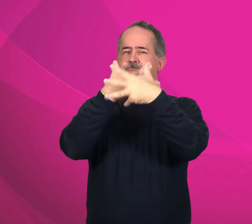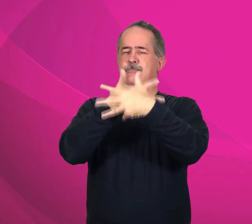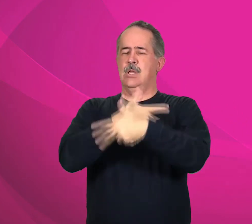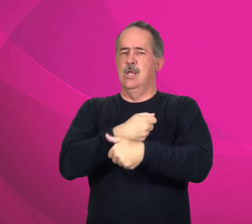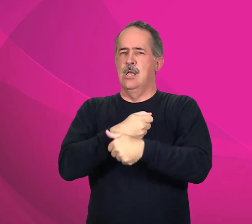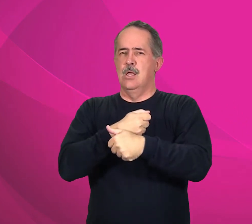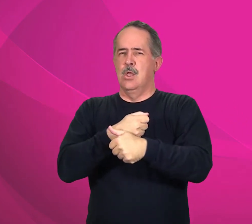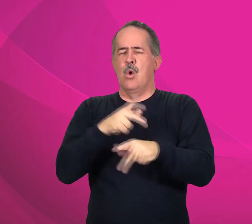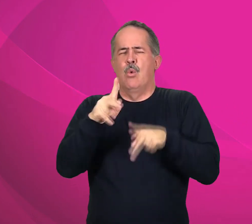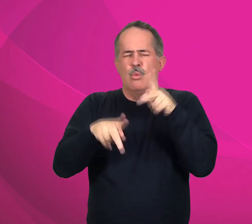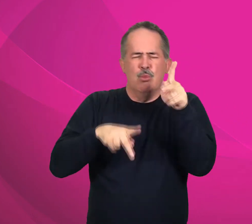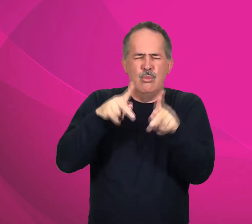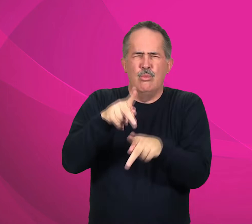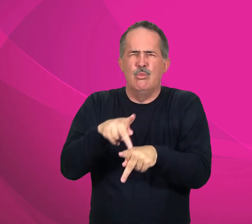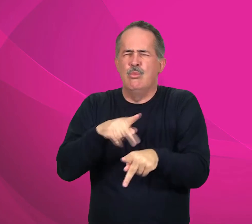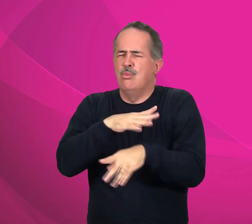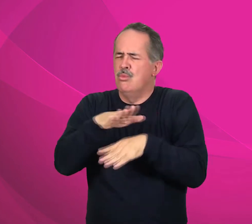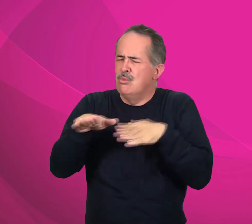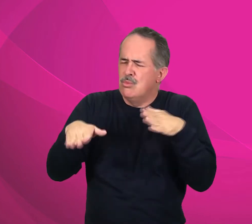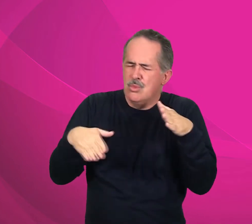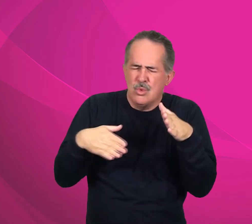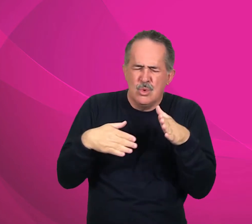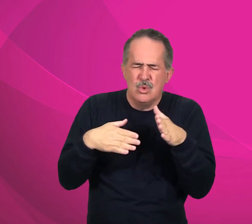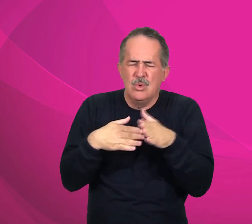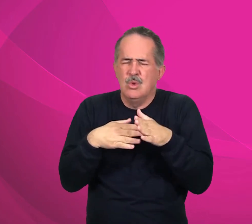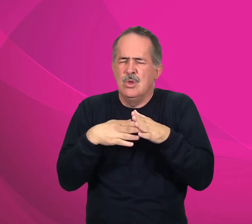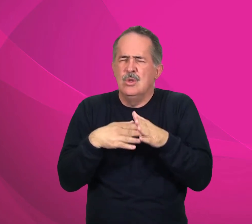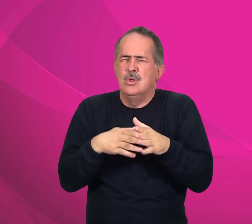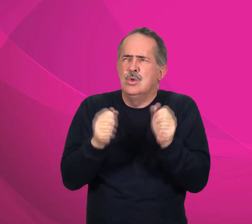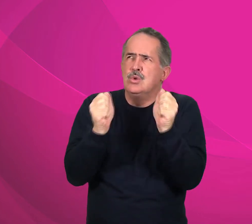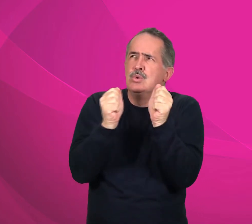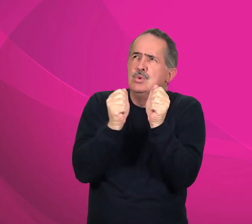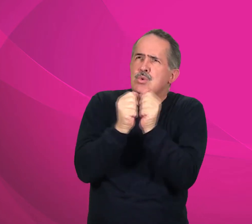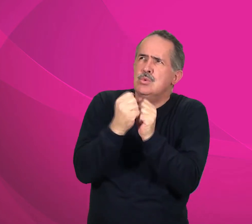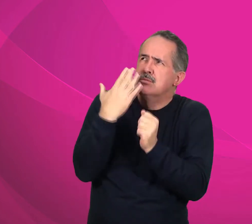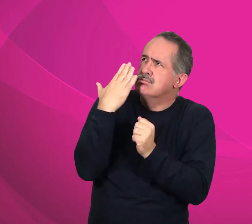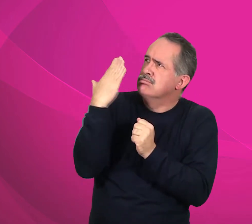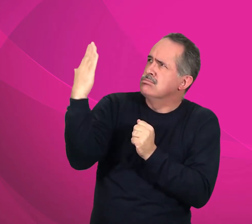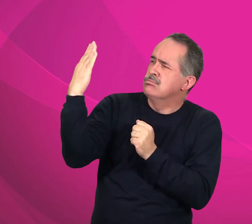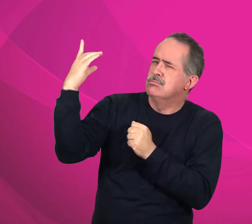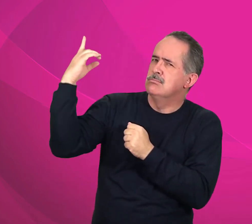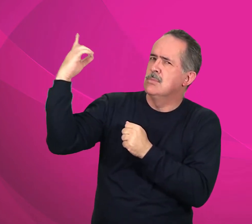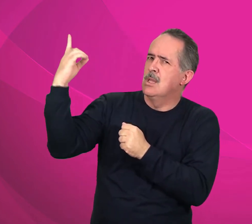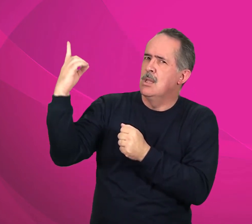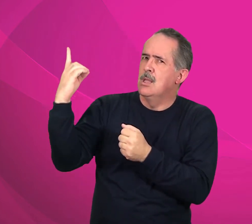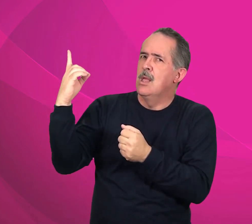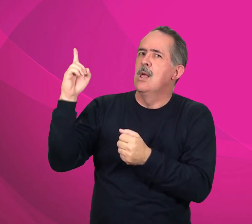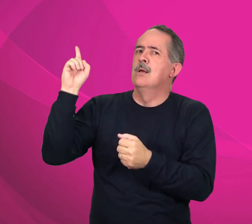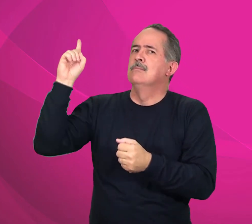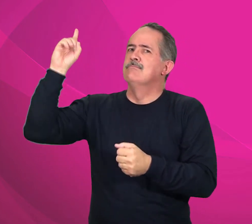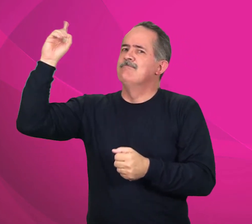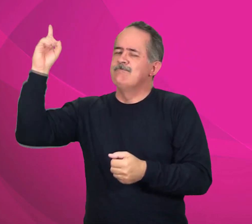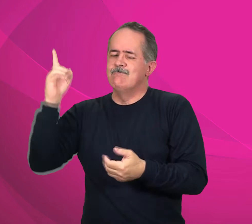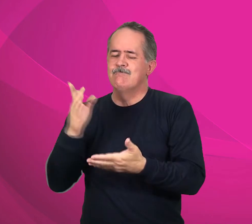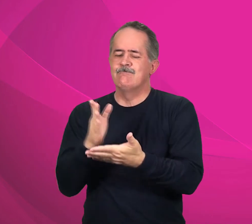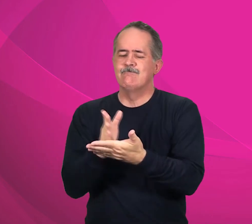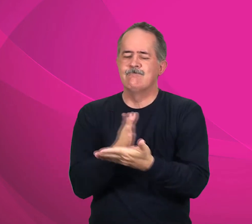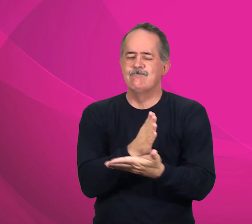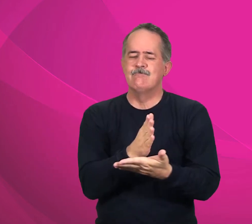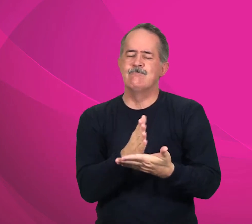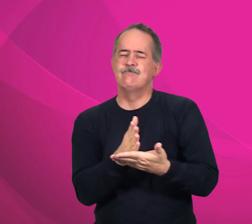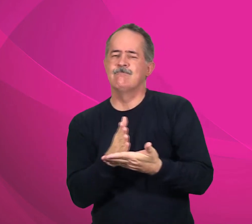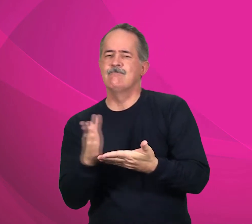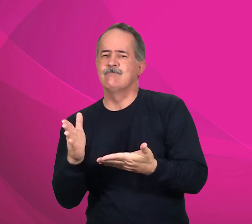todos os povos da terra estarão reunidos diante dele e ele separar uns dos